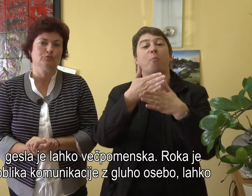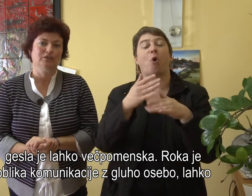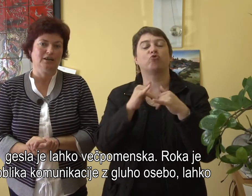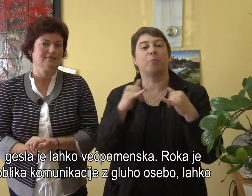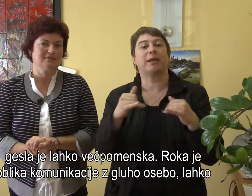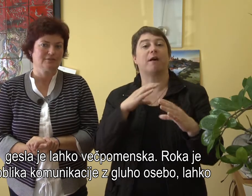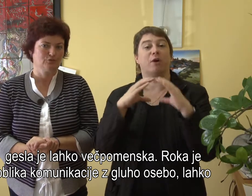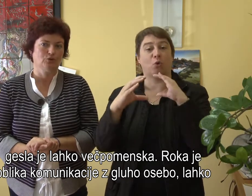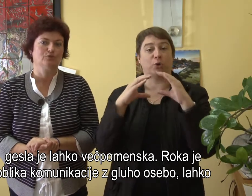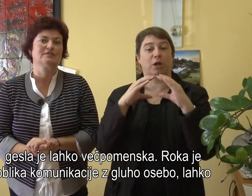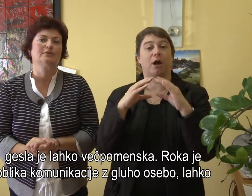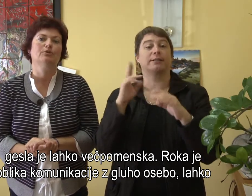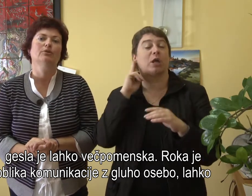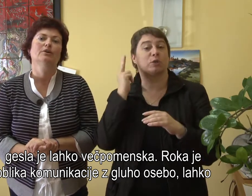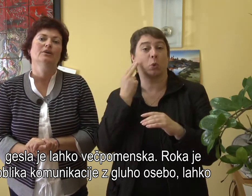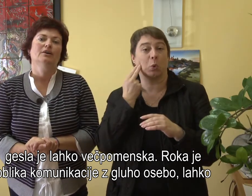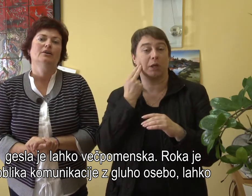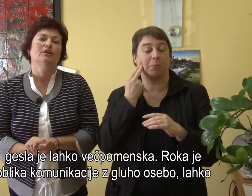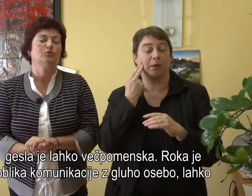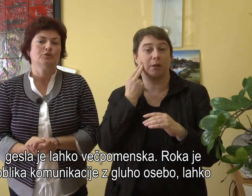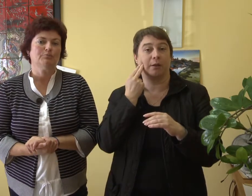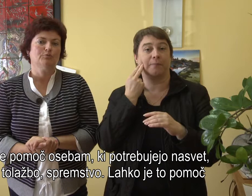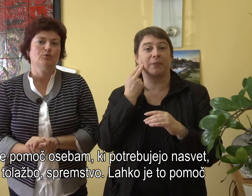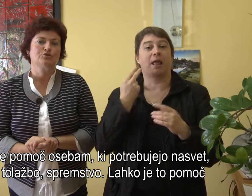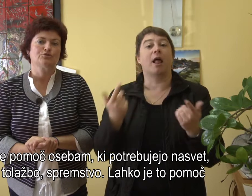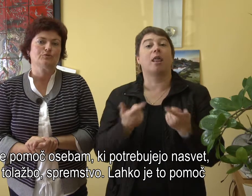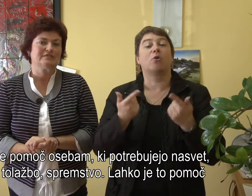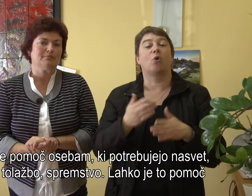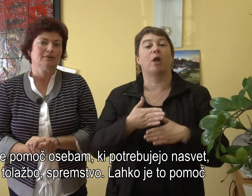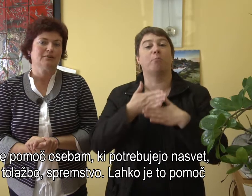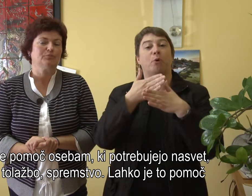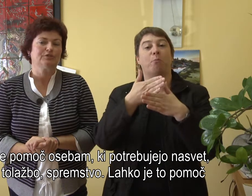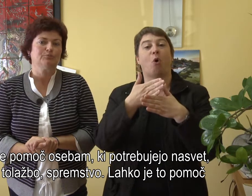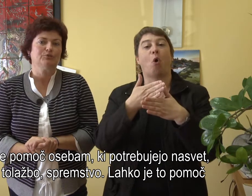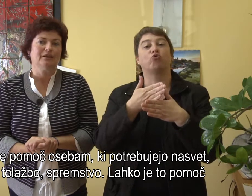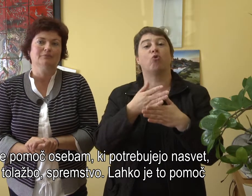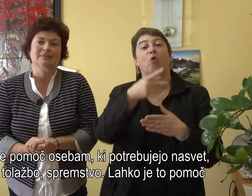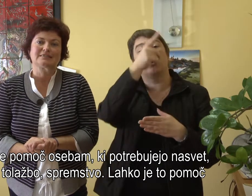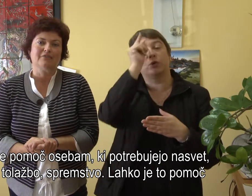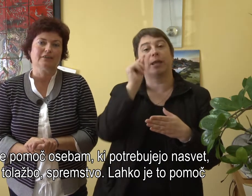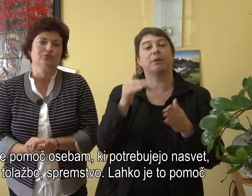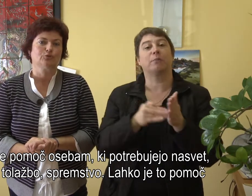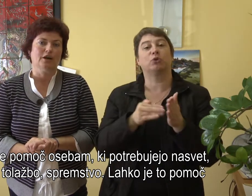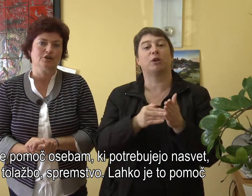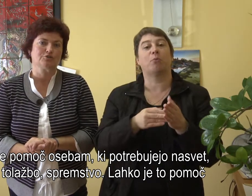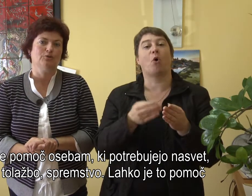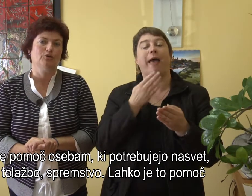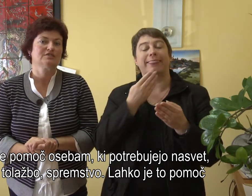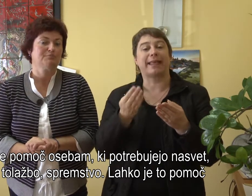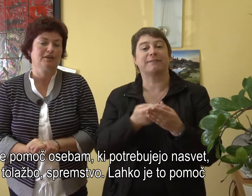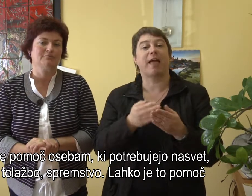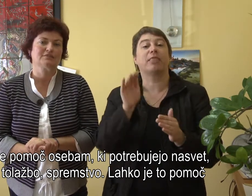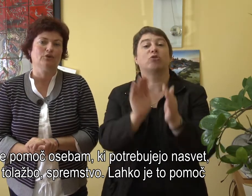v komunikaciji z gluho osebo. Lahko je pomoč oseba, ki potrebuje nasvet,